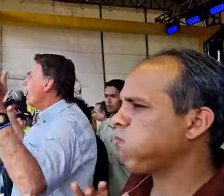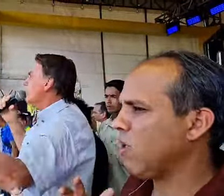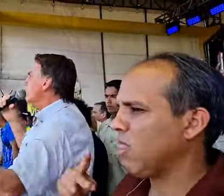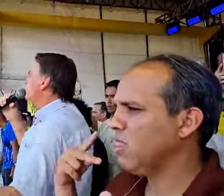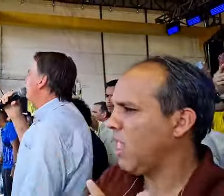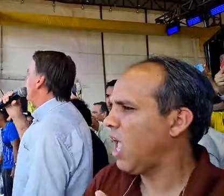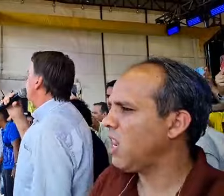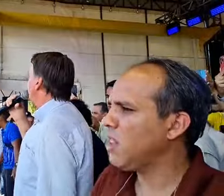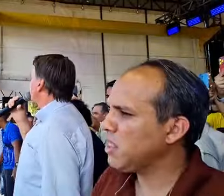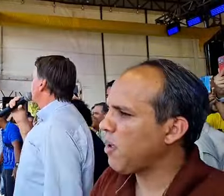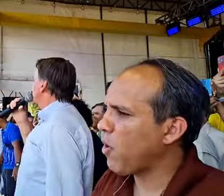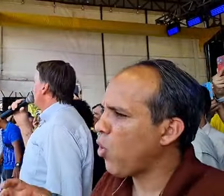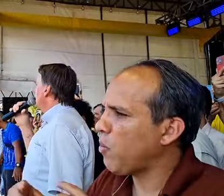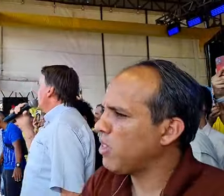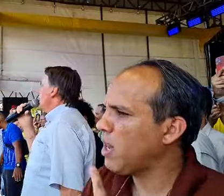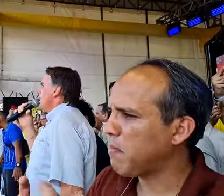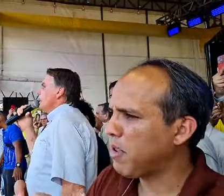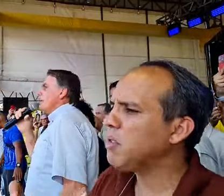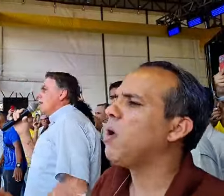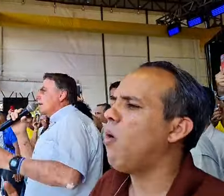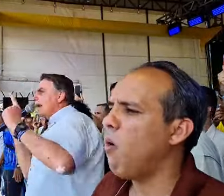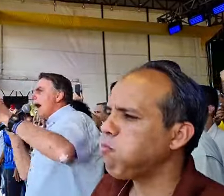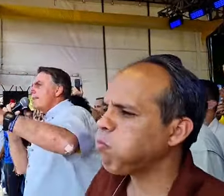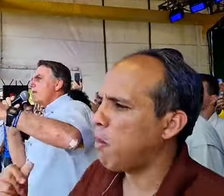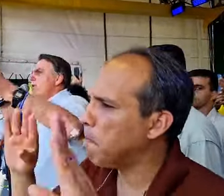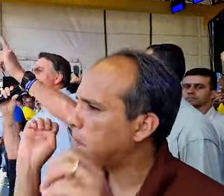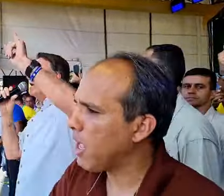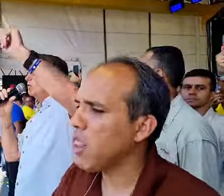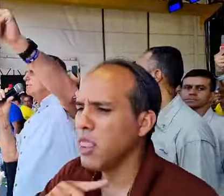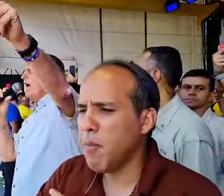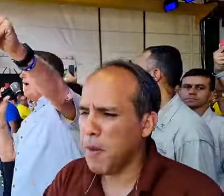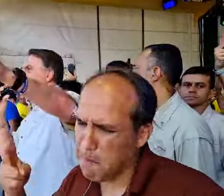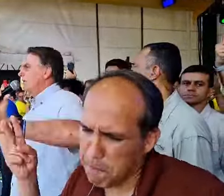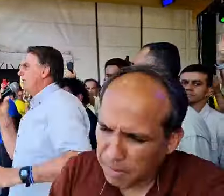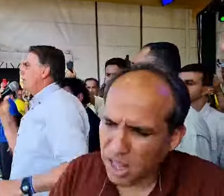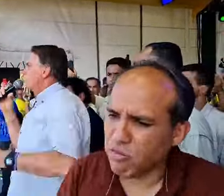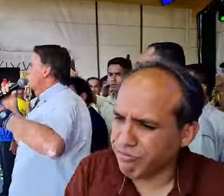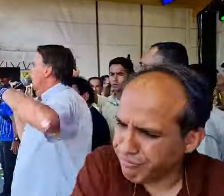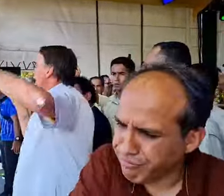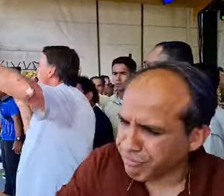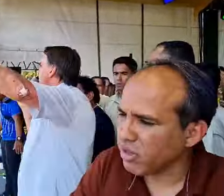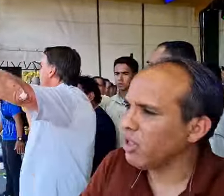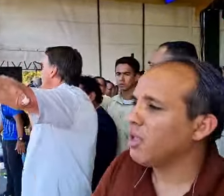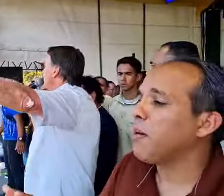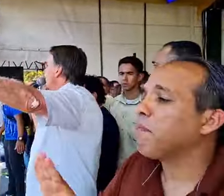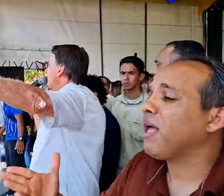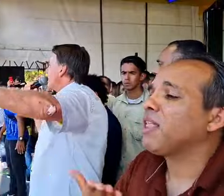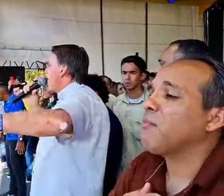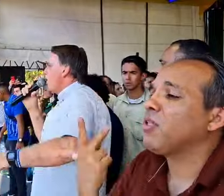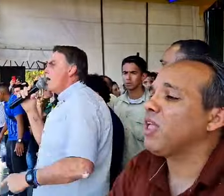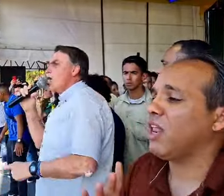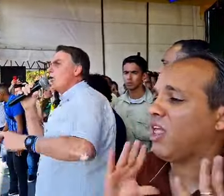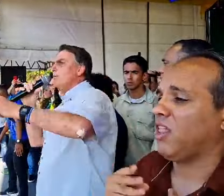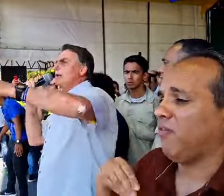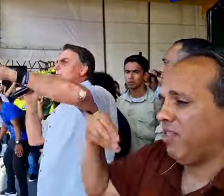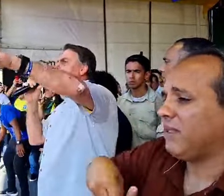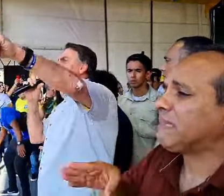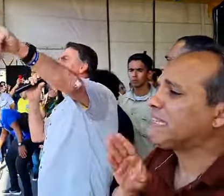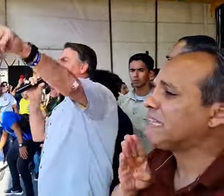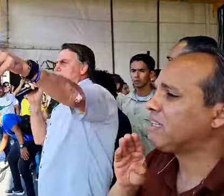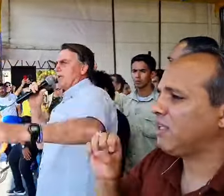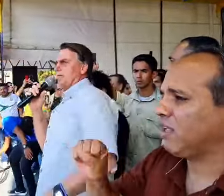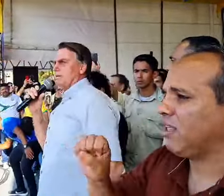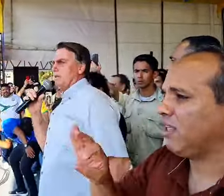sendo preso esse bandido. E graças a um amigo dele, o Supremo Tribunal Federal, o